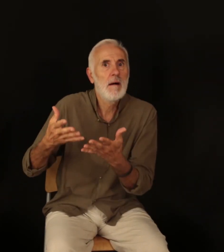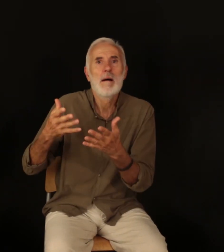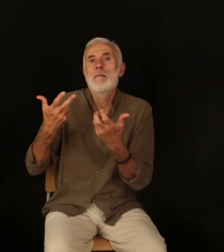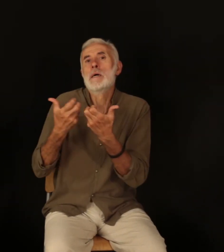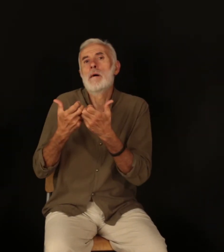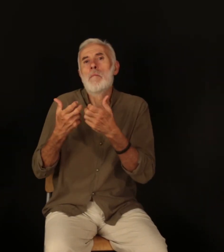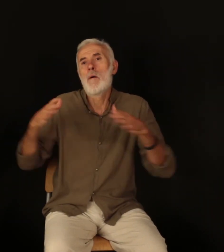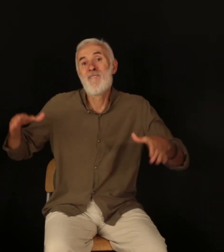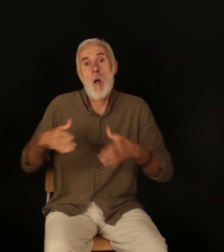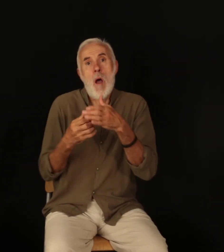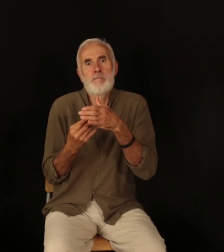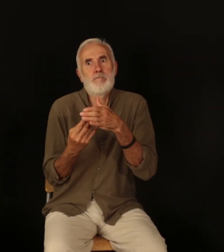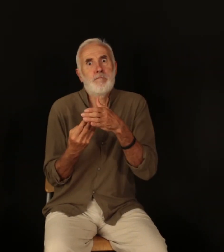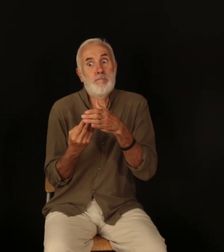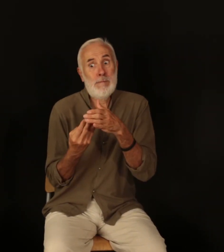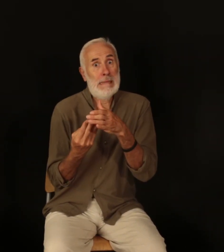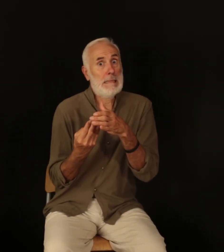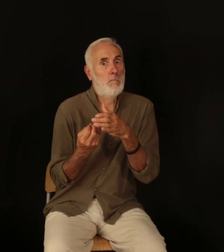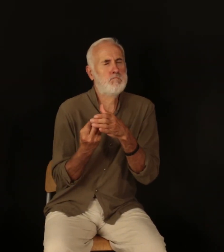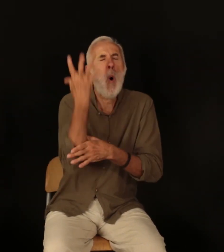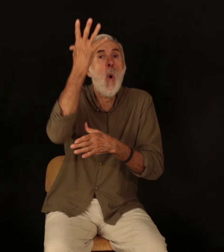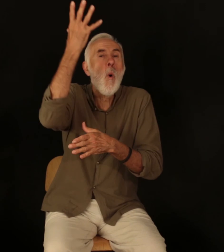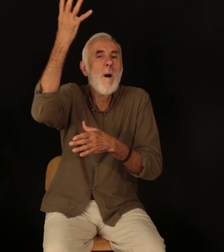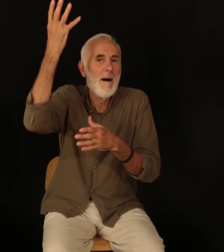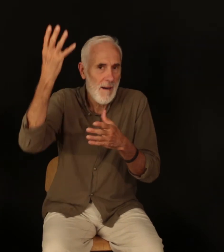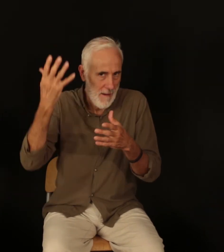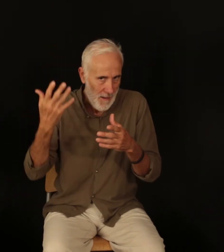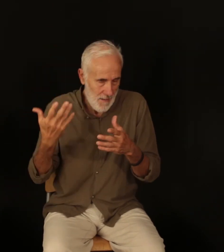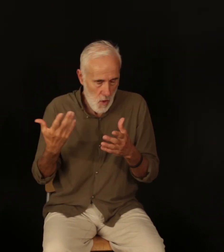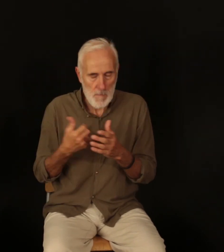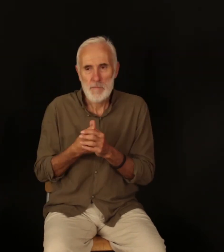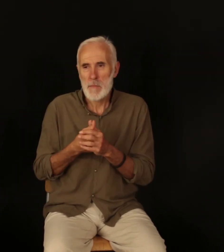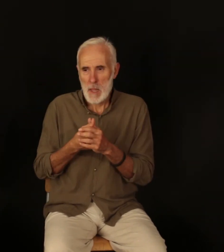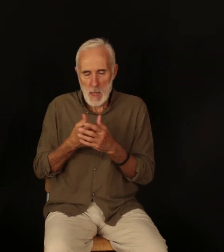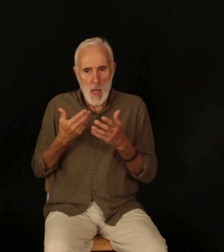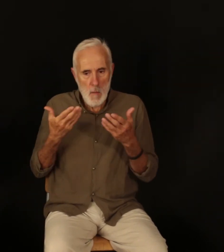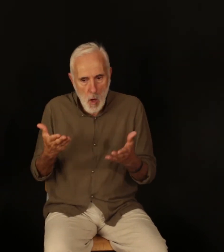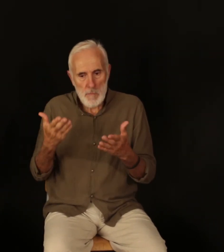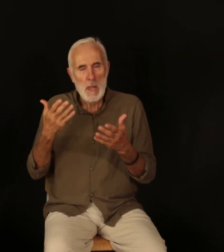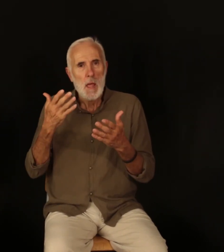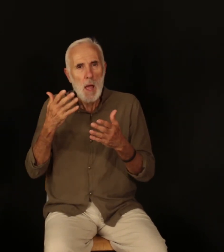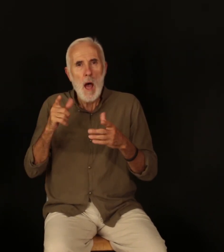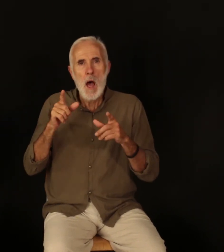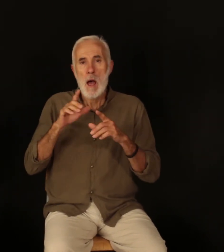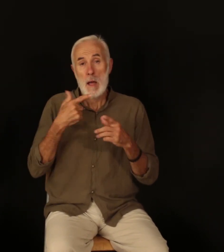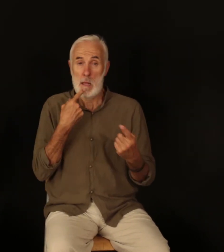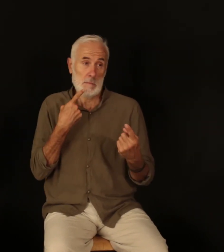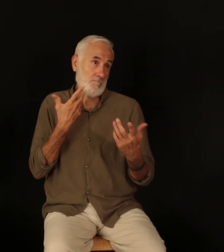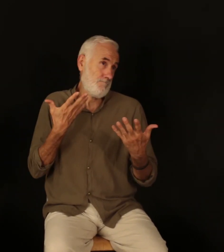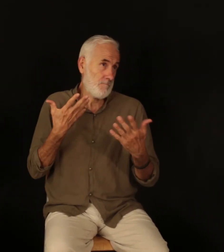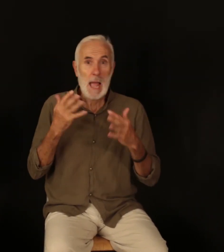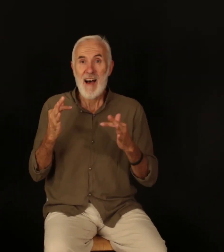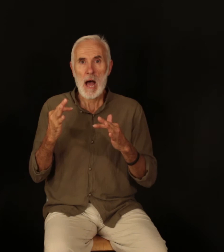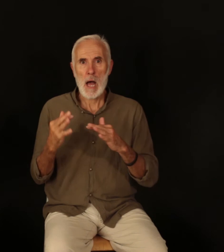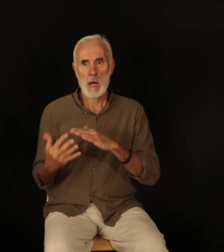l'éruption. Donc c'est un numéro qui traitera des menaces qui travaillent en souterrain